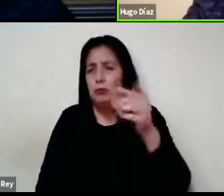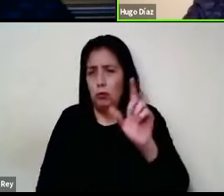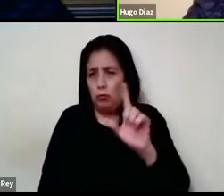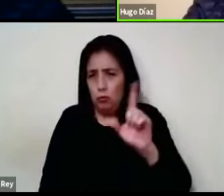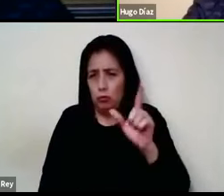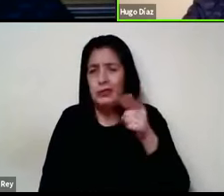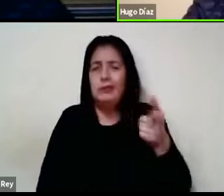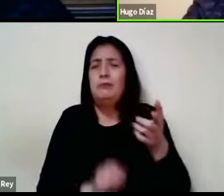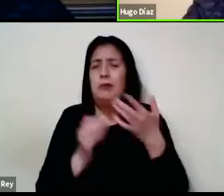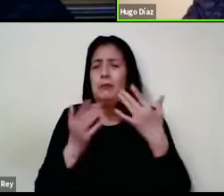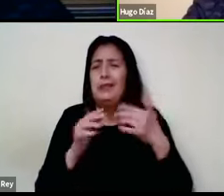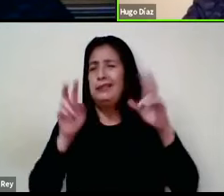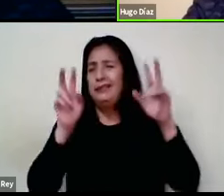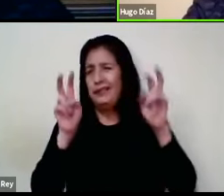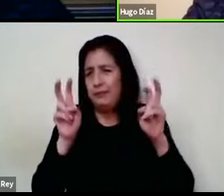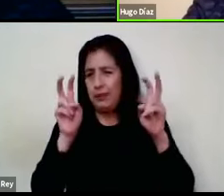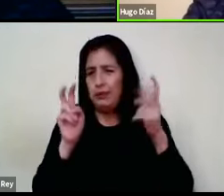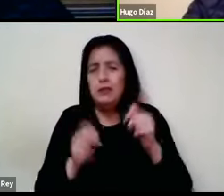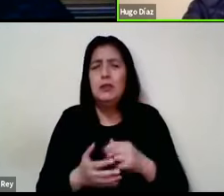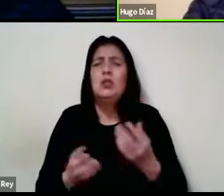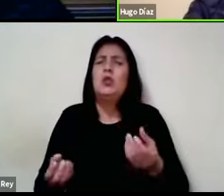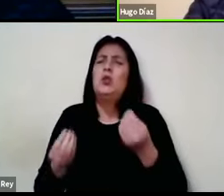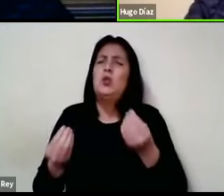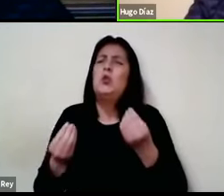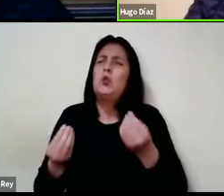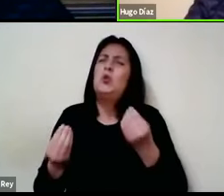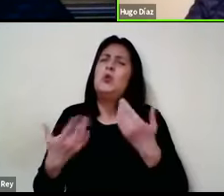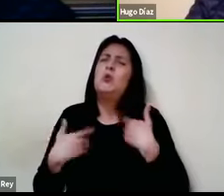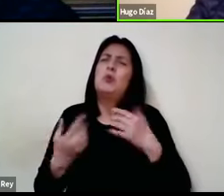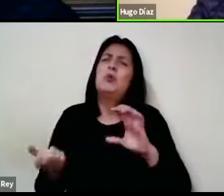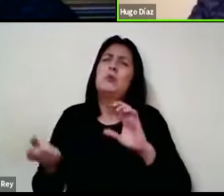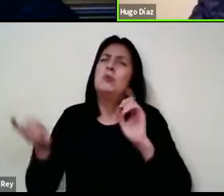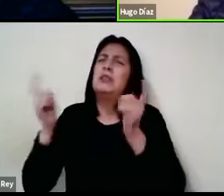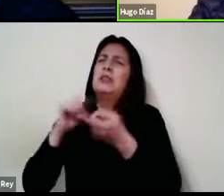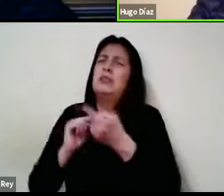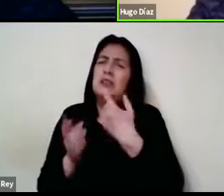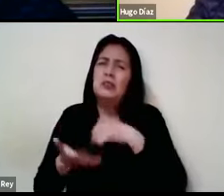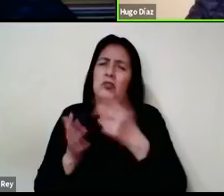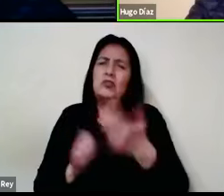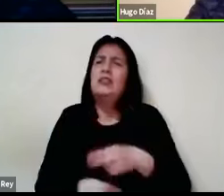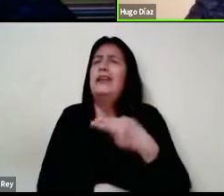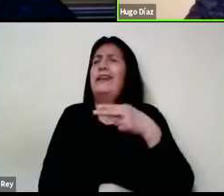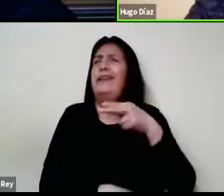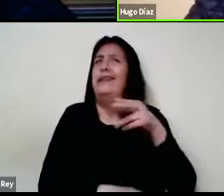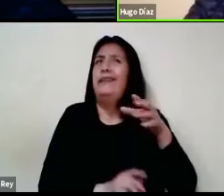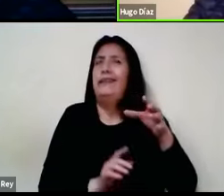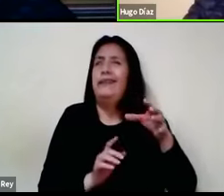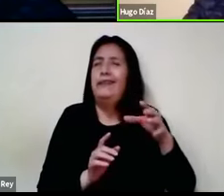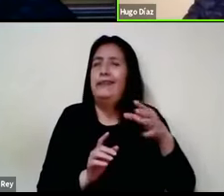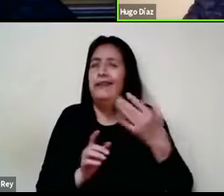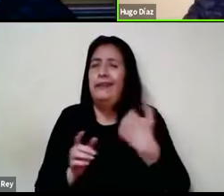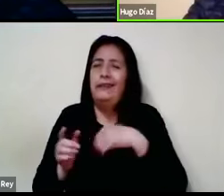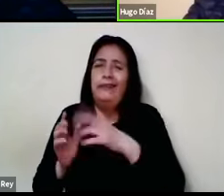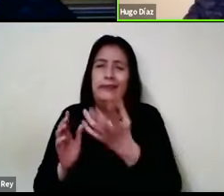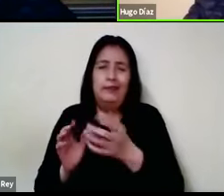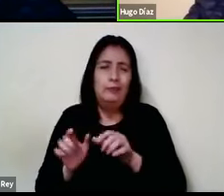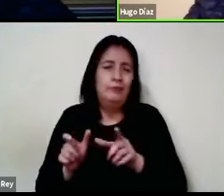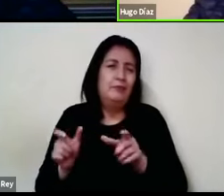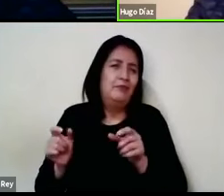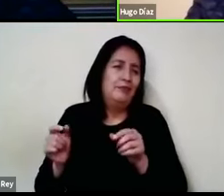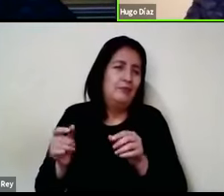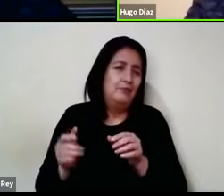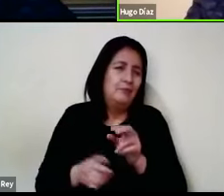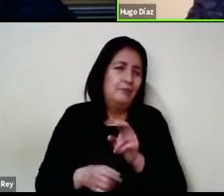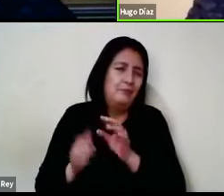va a tratar como tema cómo convertirnos en hackers educativos, ¿no? Es un tema muy de moda,